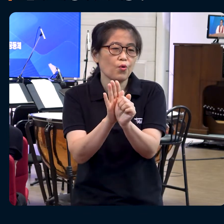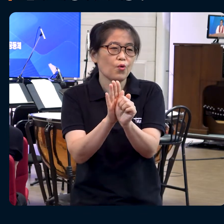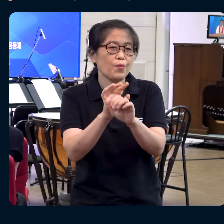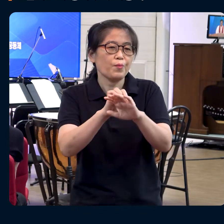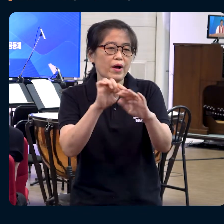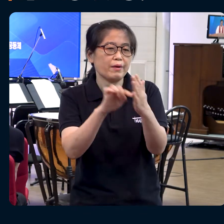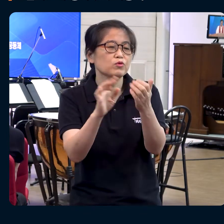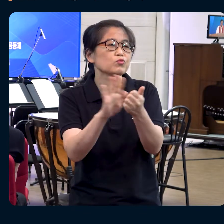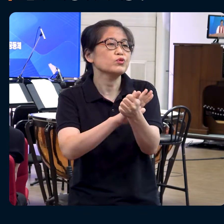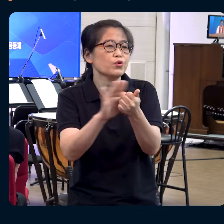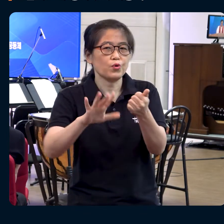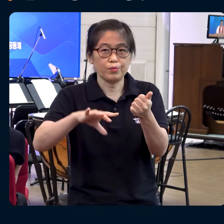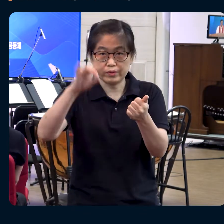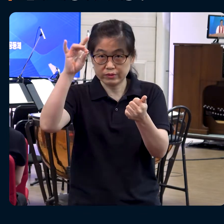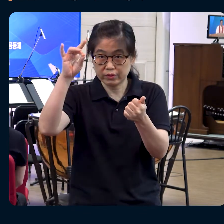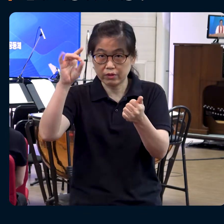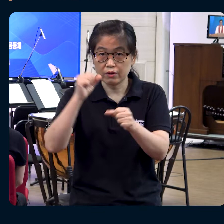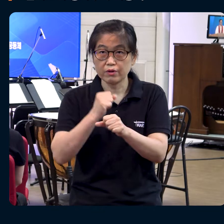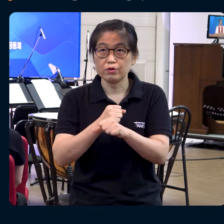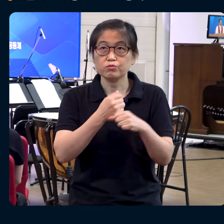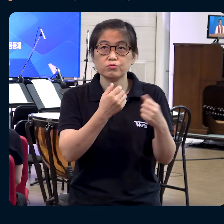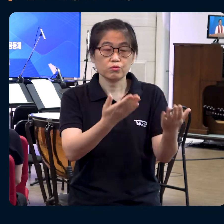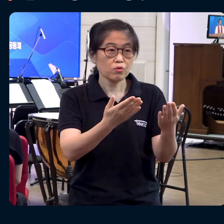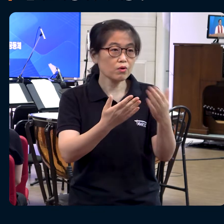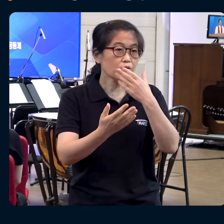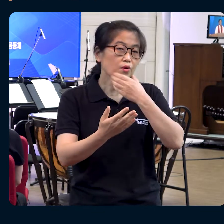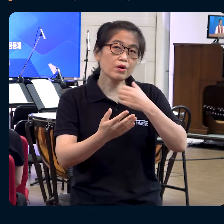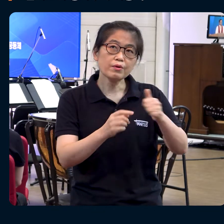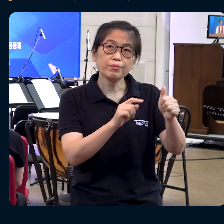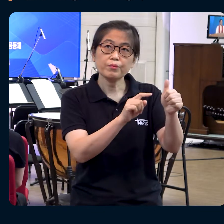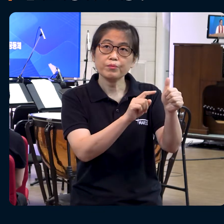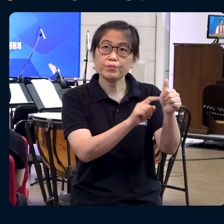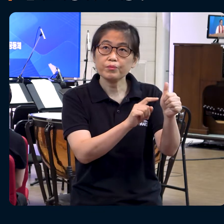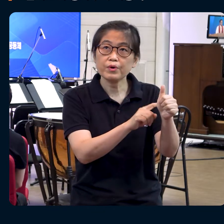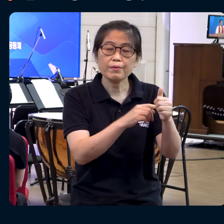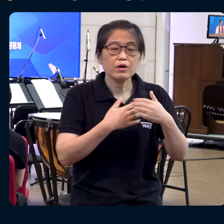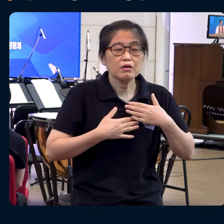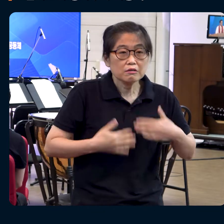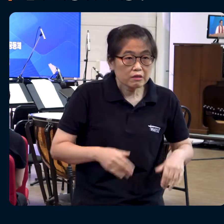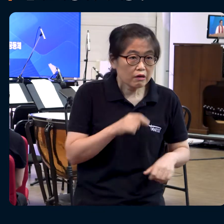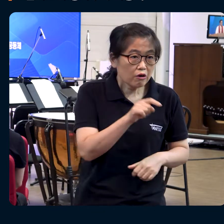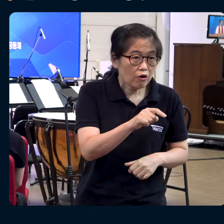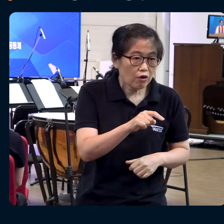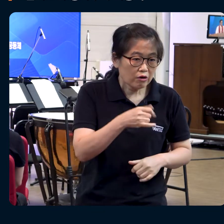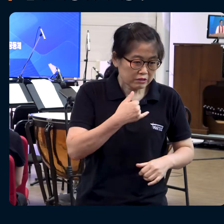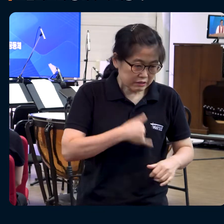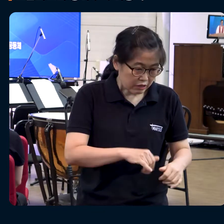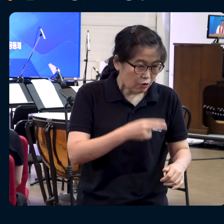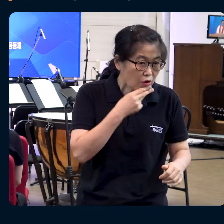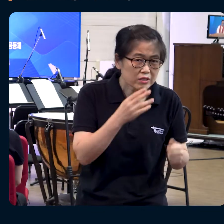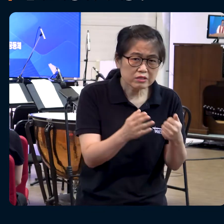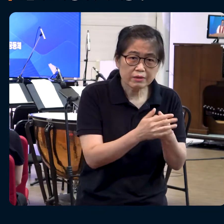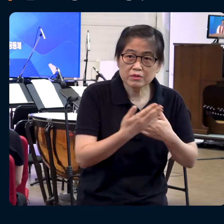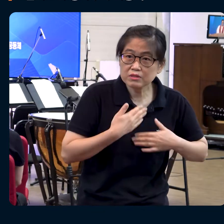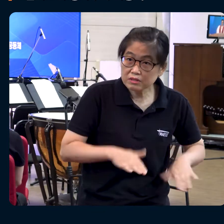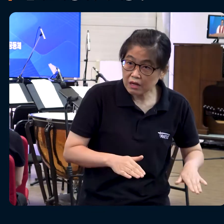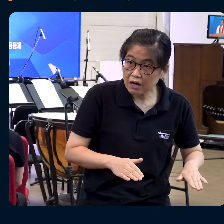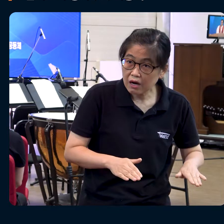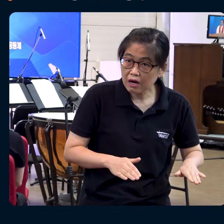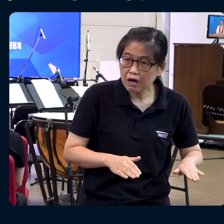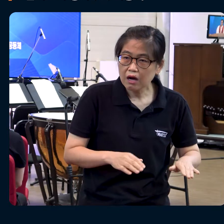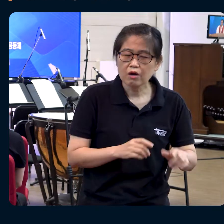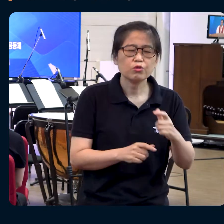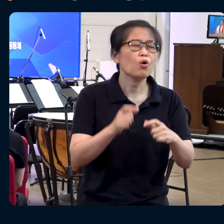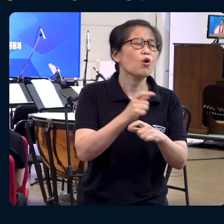포인트예요. 자, 그런데 아브라함을 그렇게 지치게 했던 현실은요, 자녀가 없다는 것 그것만이 아니죠. 자녀의